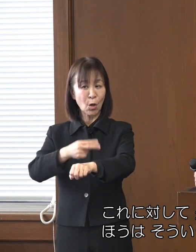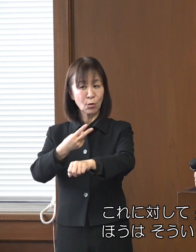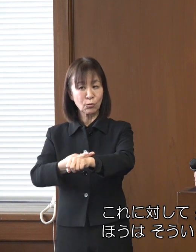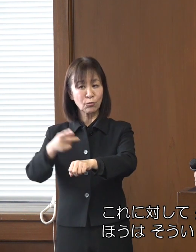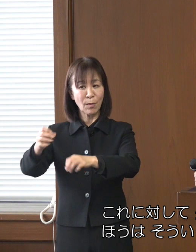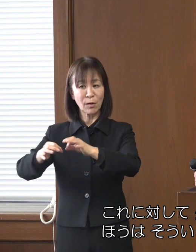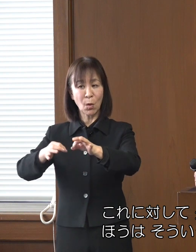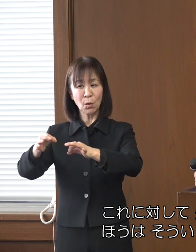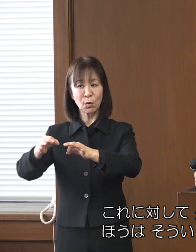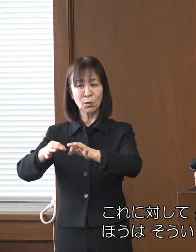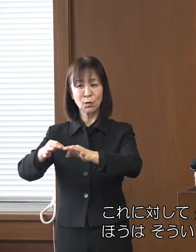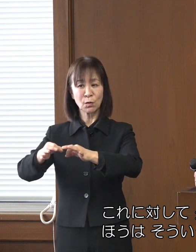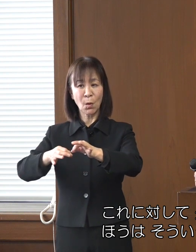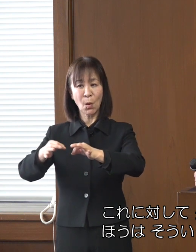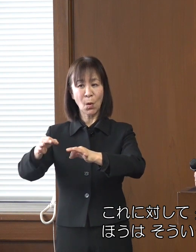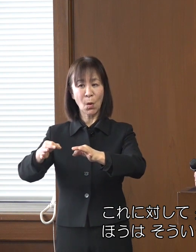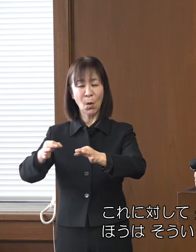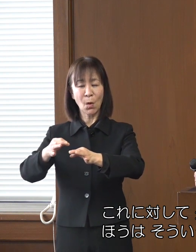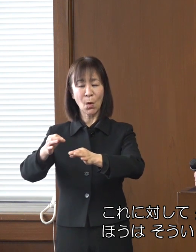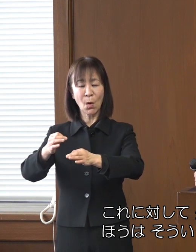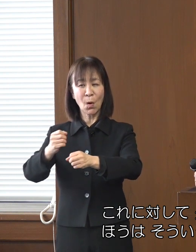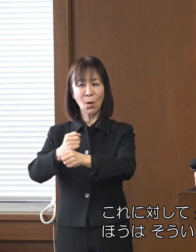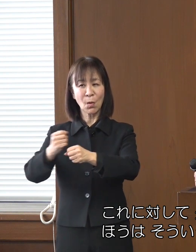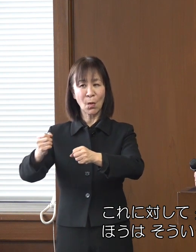所の回答の方は、